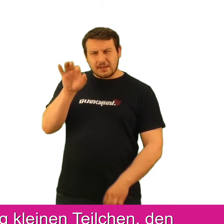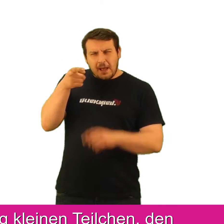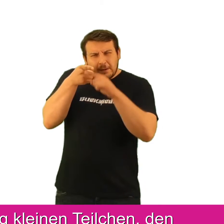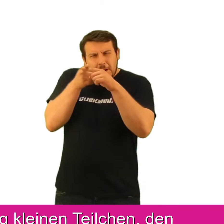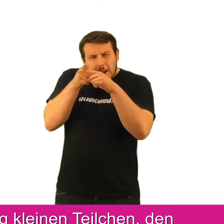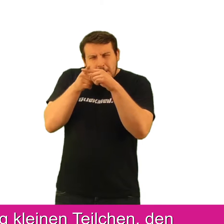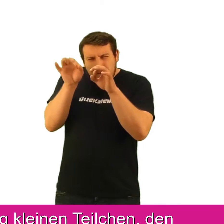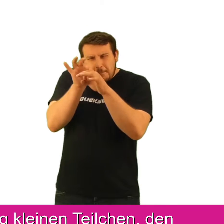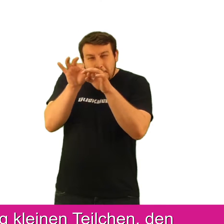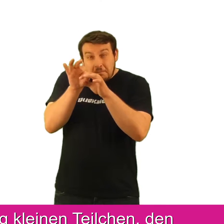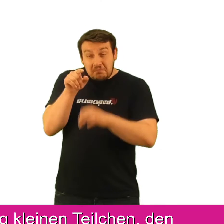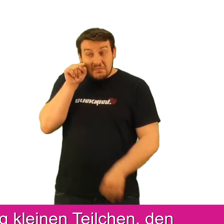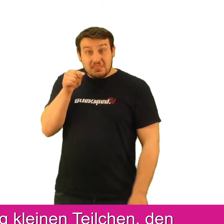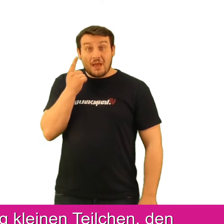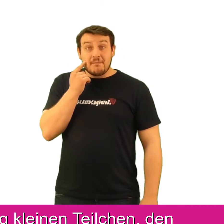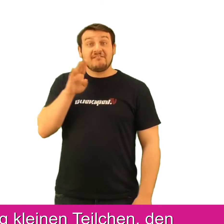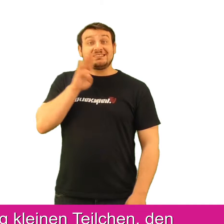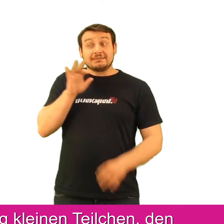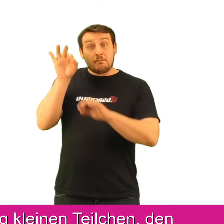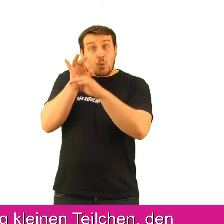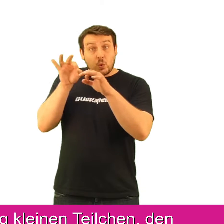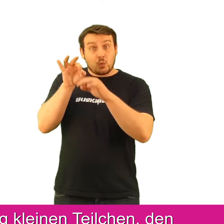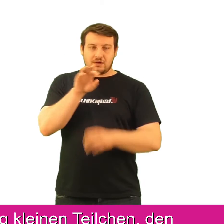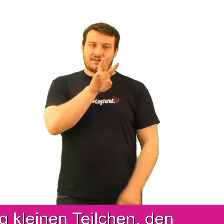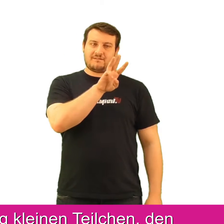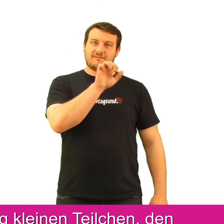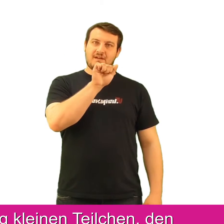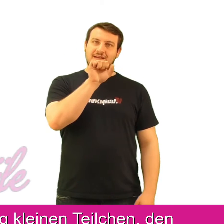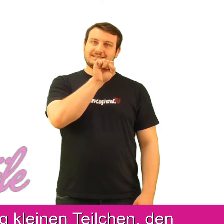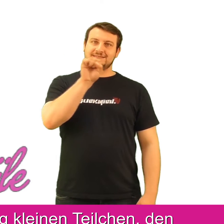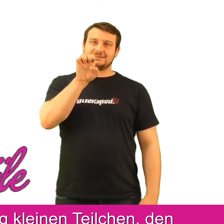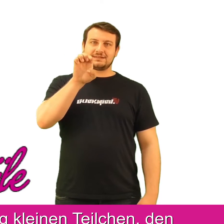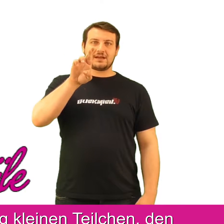Wasser besteht aus winzig kleinen Teilchen, den sogenannten